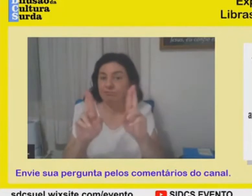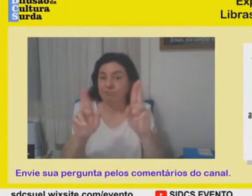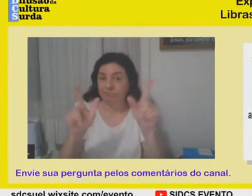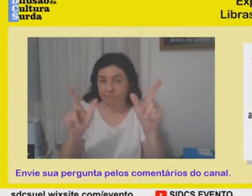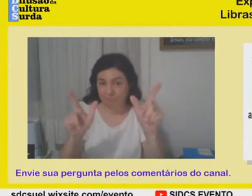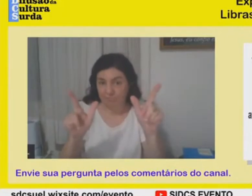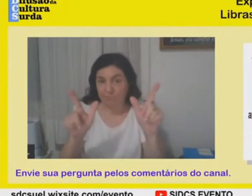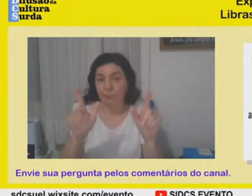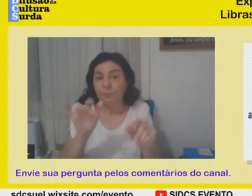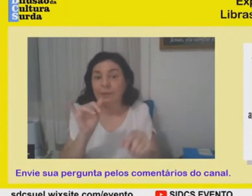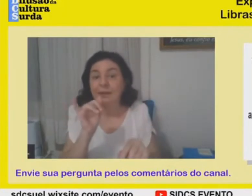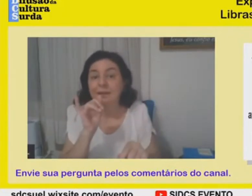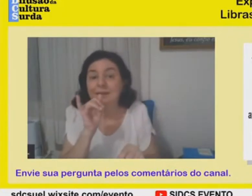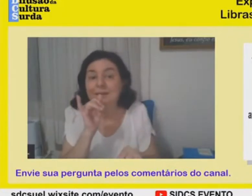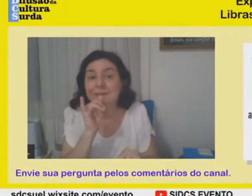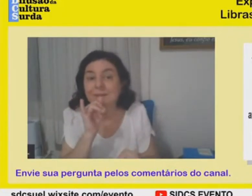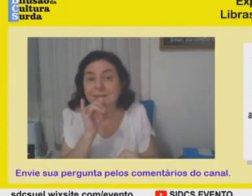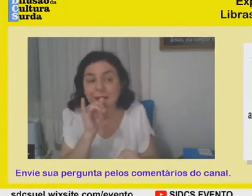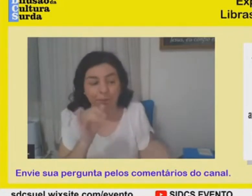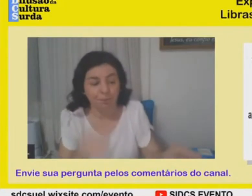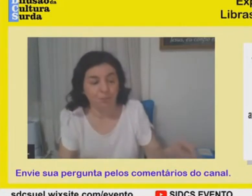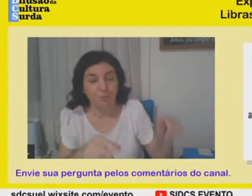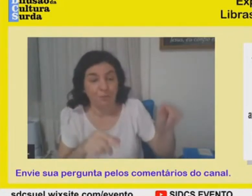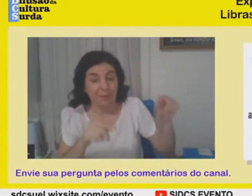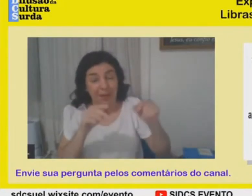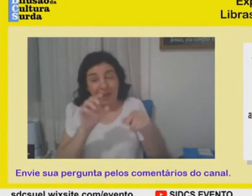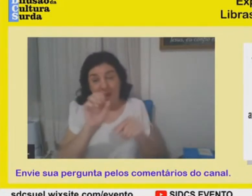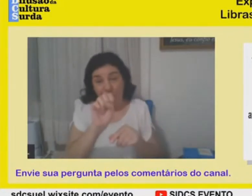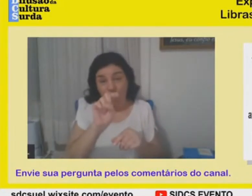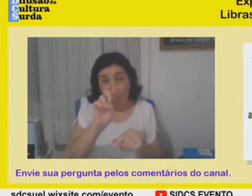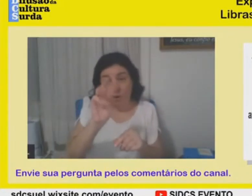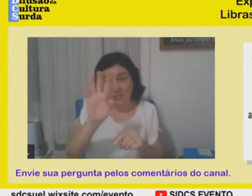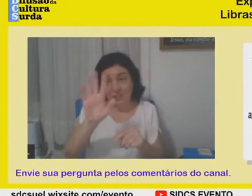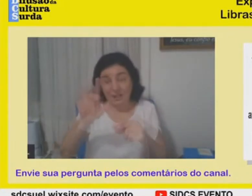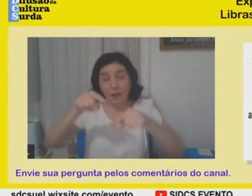que tem os numerais, tá?